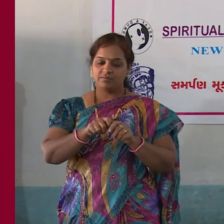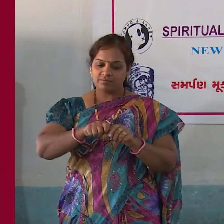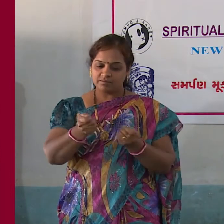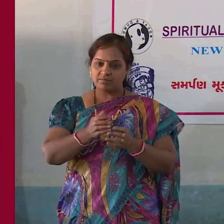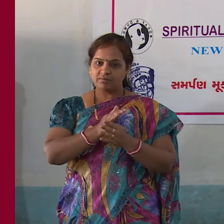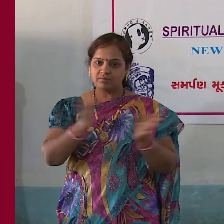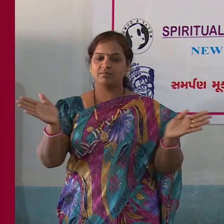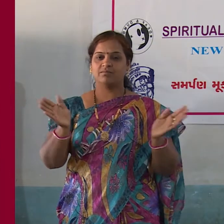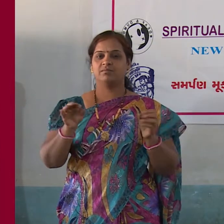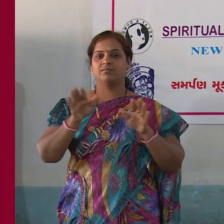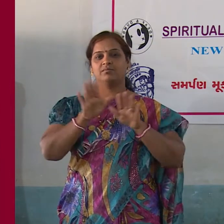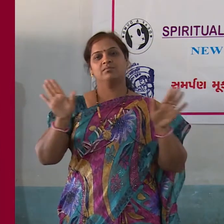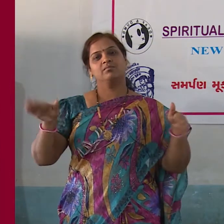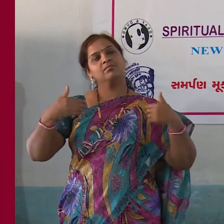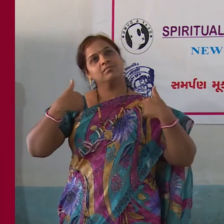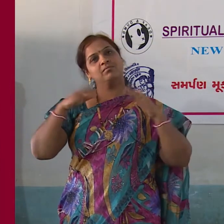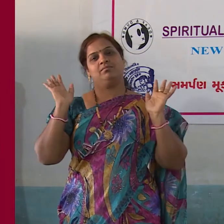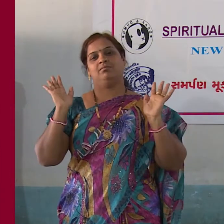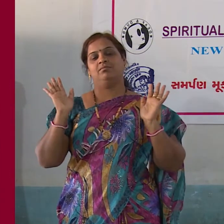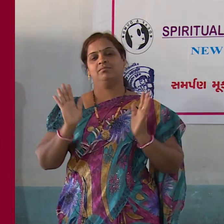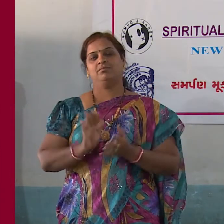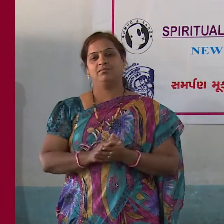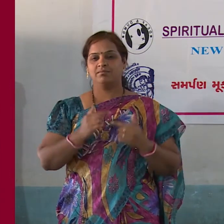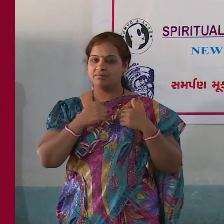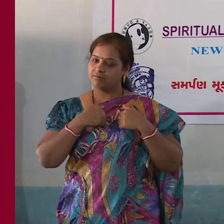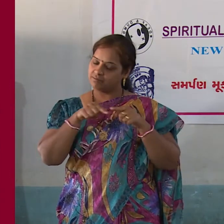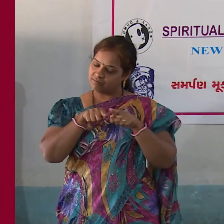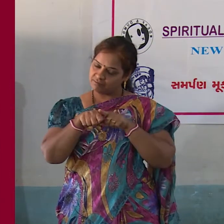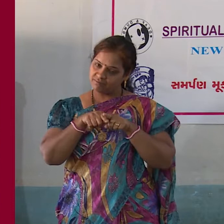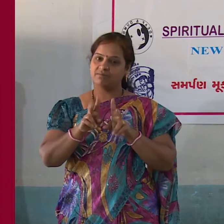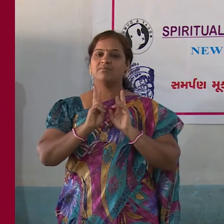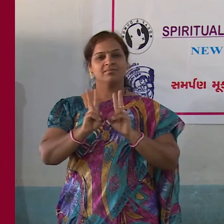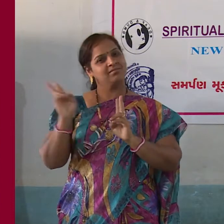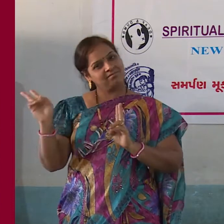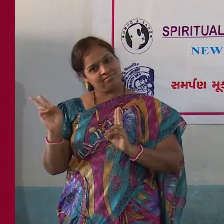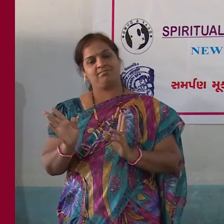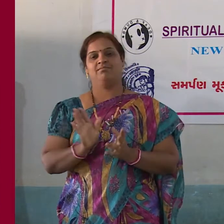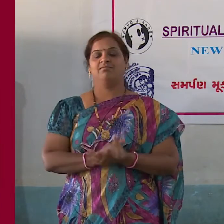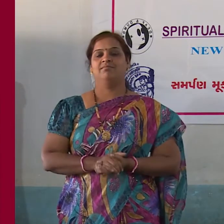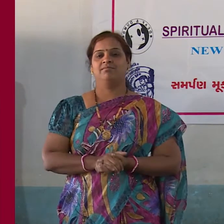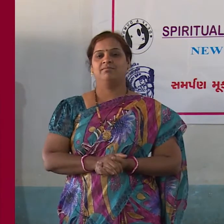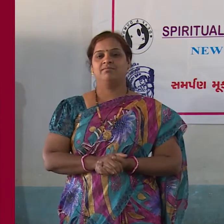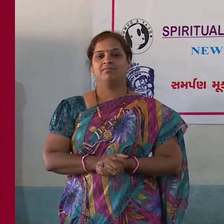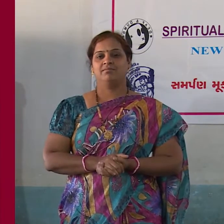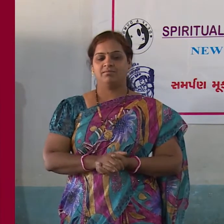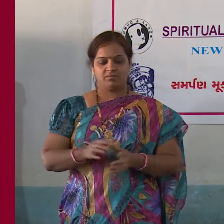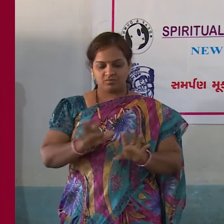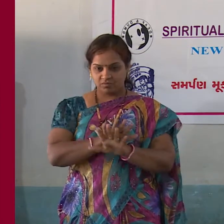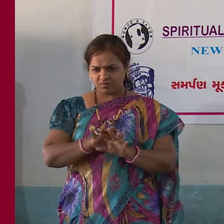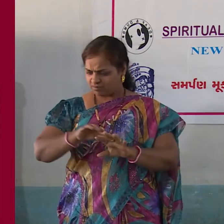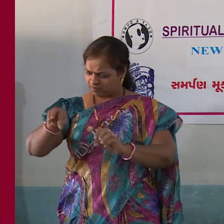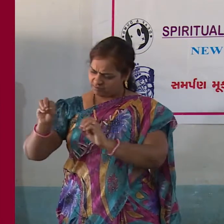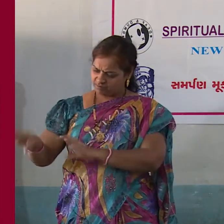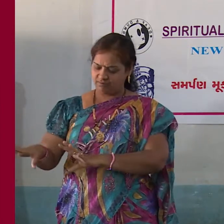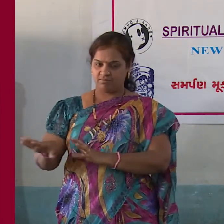उसमें से निकल जाता है, पंछी निकल जाने के बाद पिंजरे को कहीं भी फिर रख देते हैं। जब